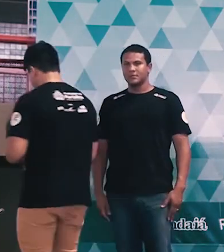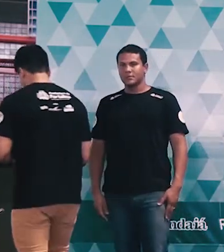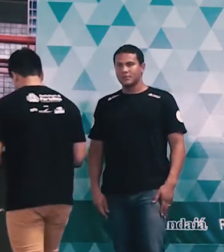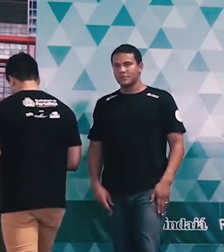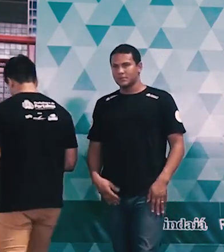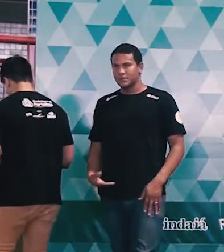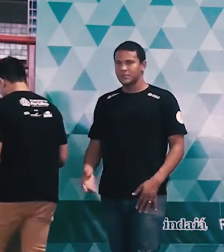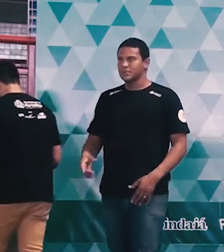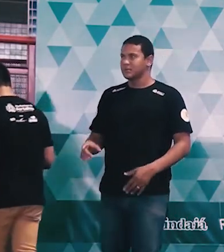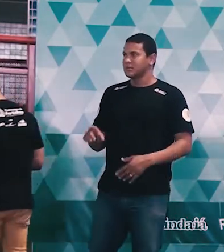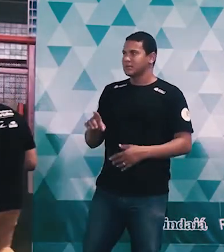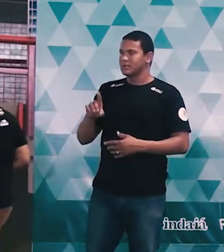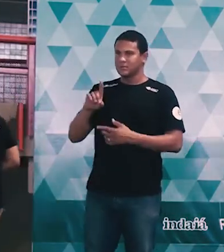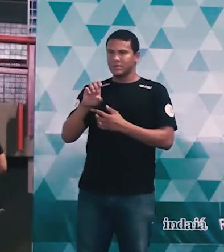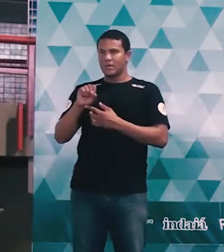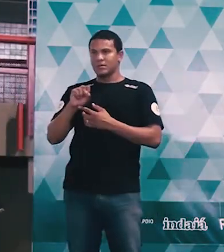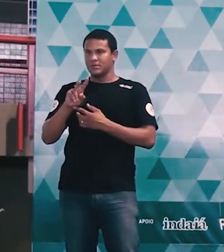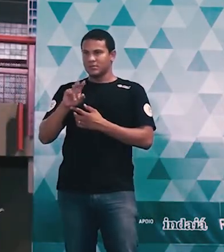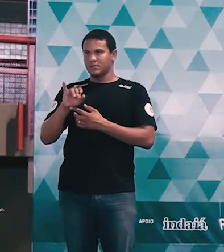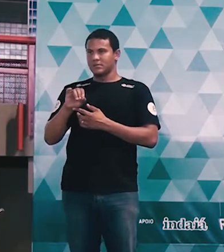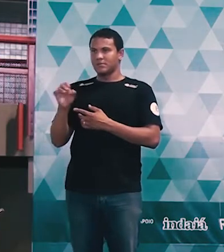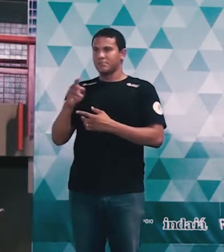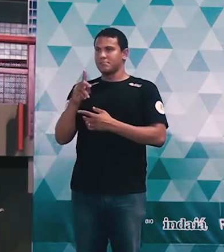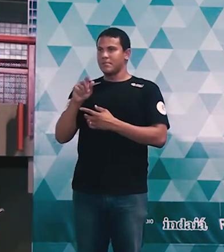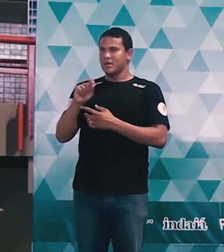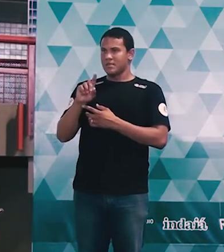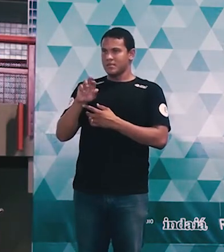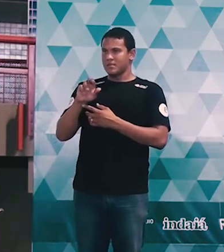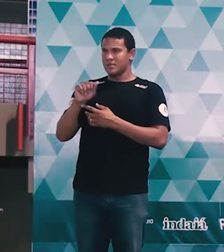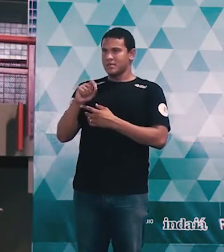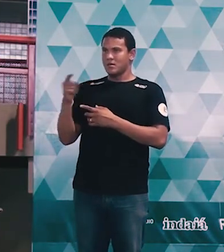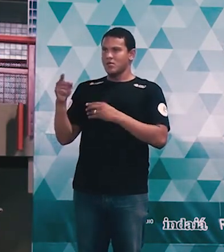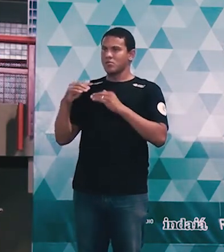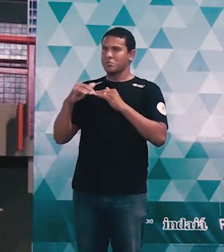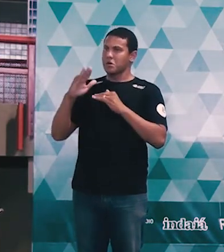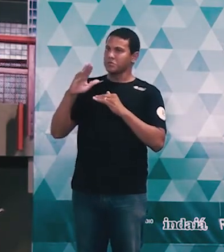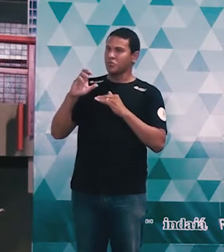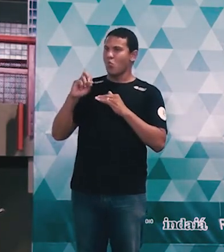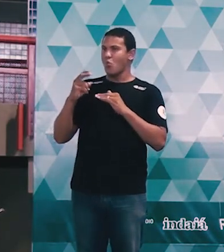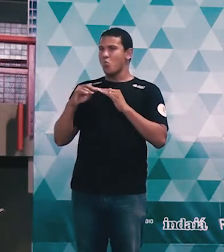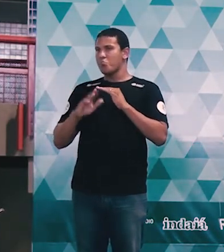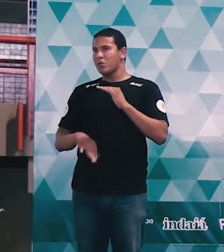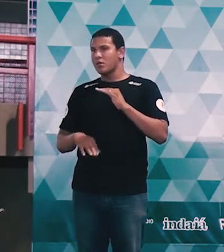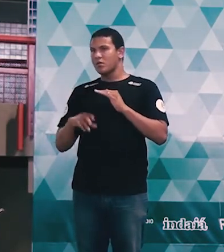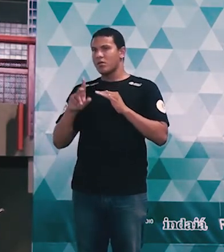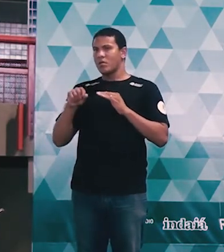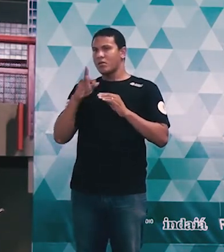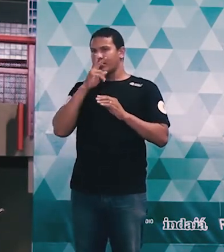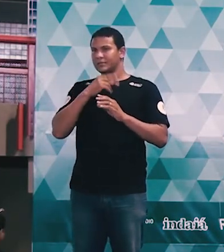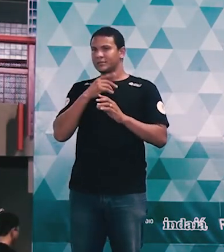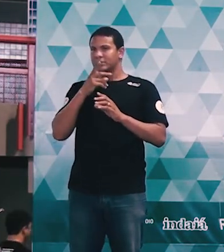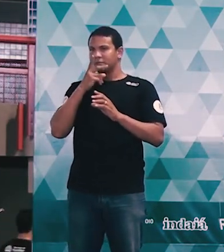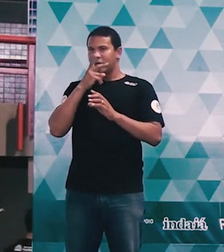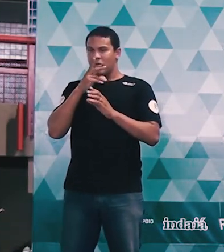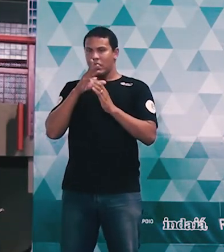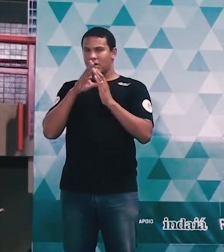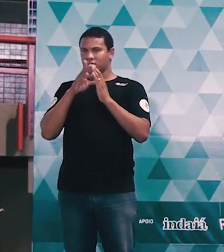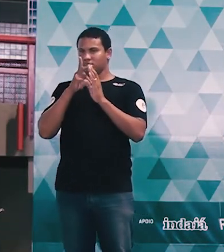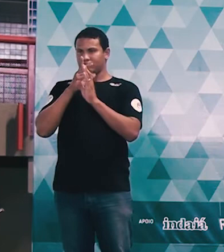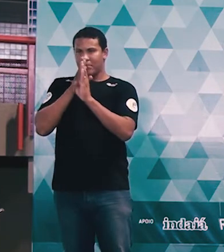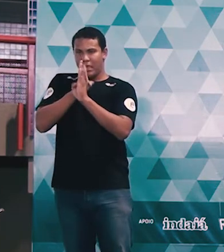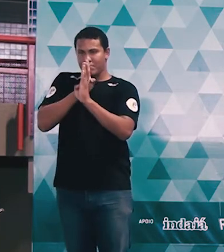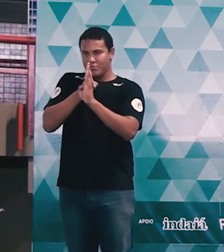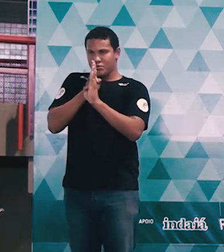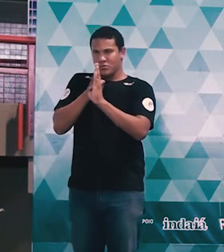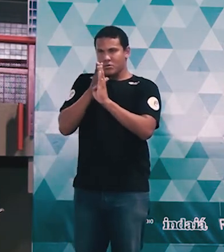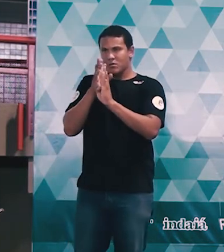é pequeno e quando é que o desvio padrão é grande? Quando vocês ouvirem esse termo desvio padrão, isso aí é um conceito que está associado a